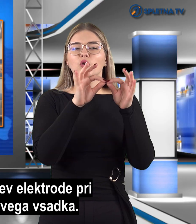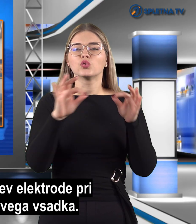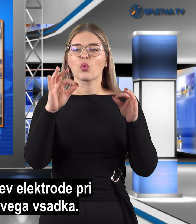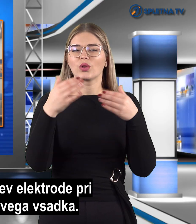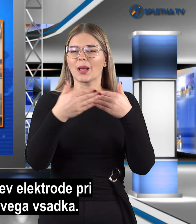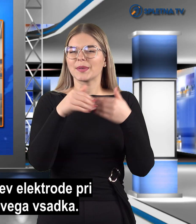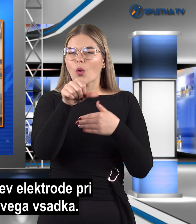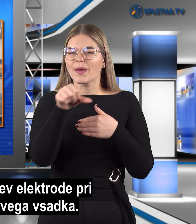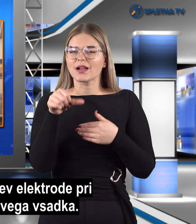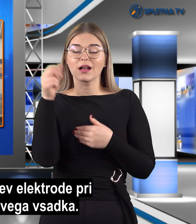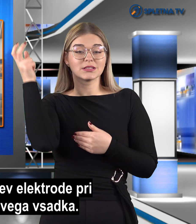polževega vsadka.